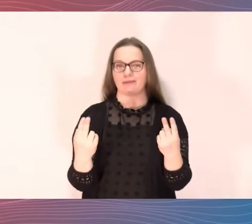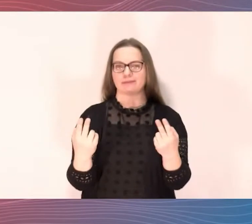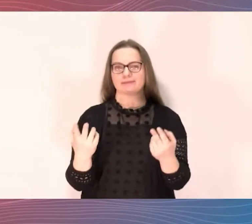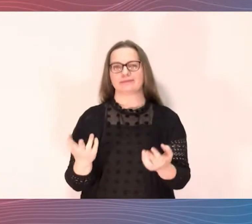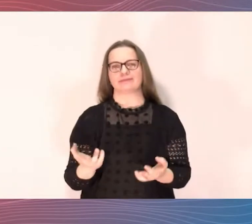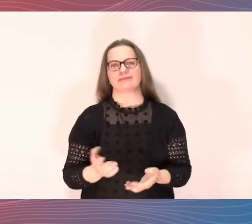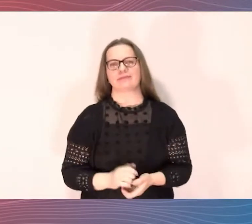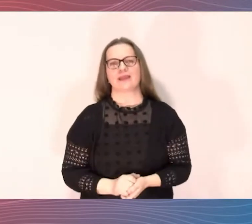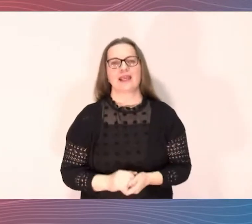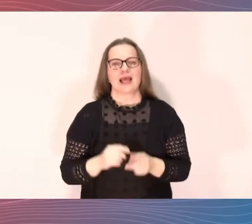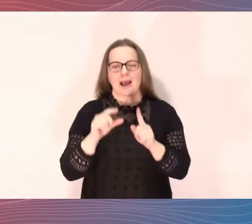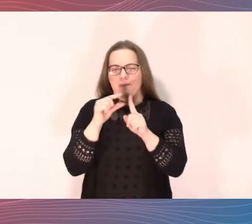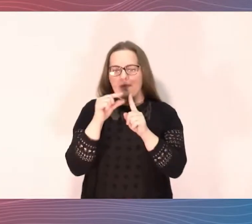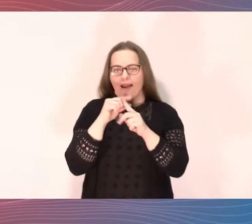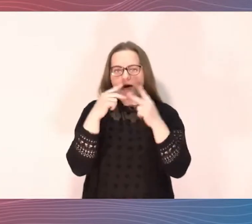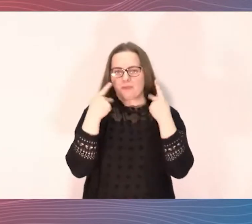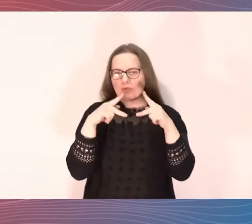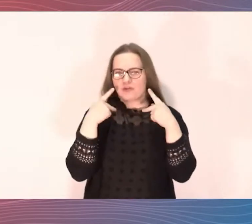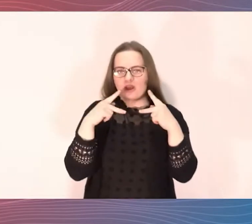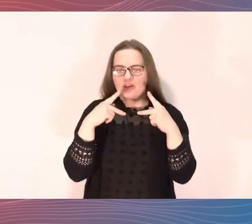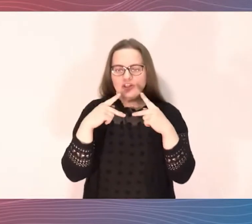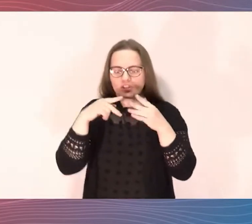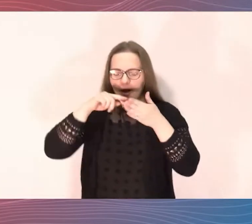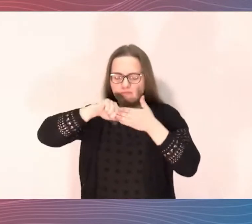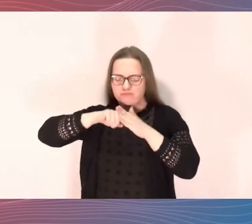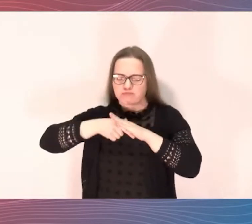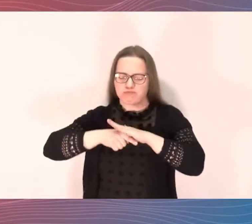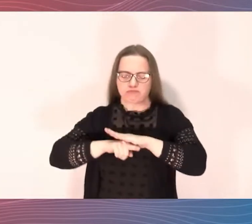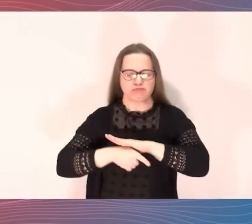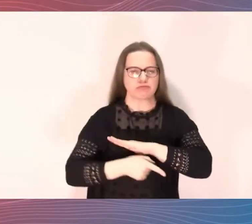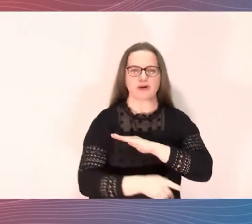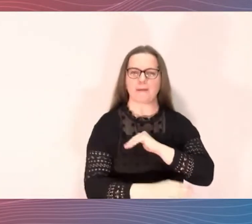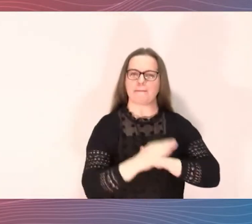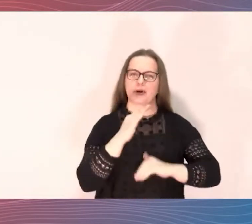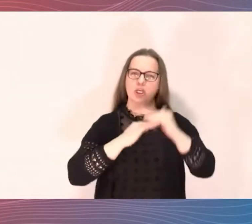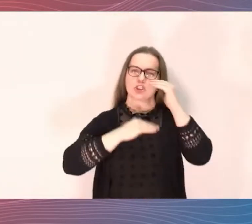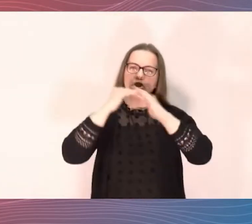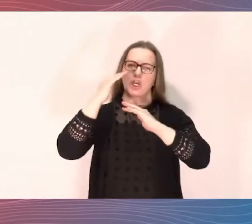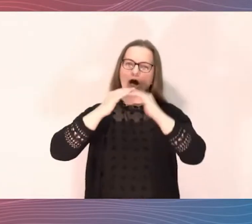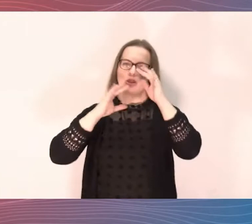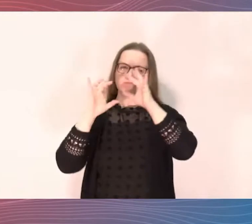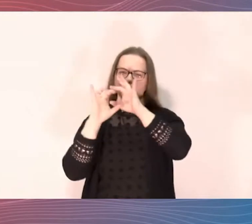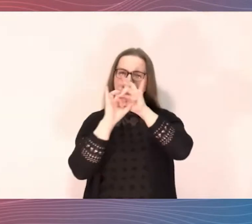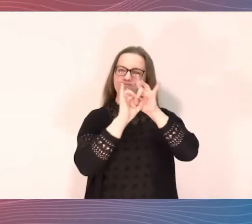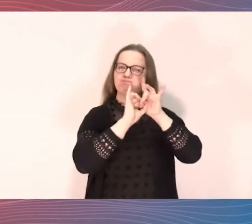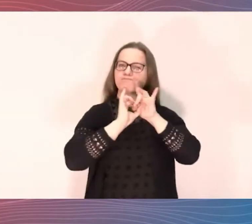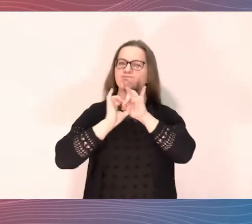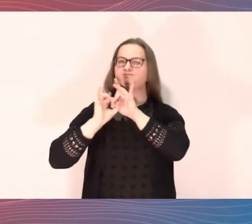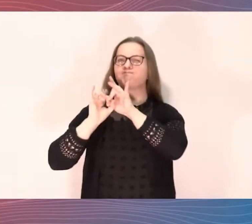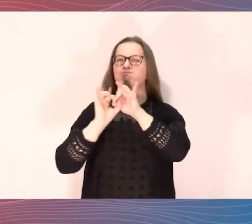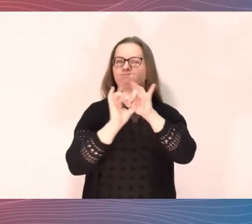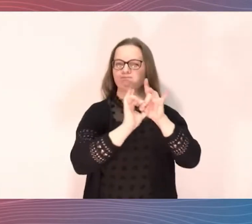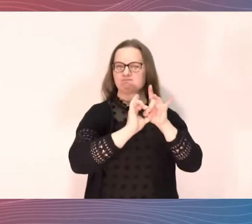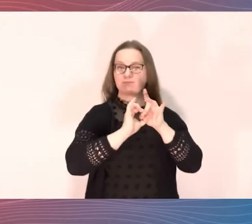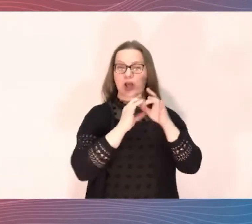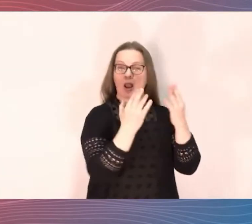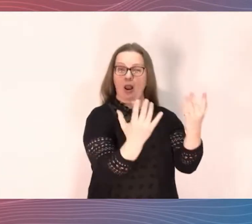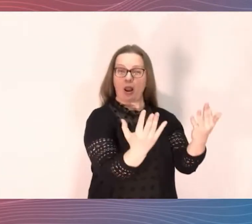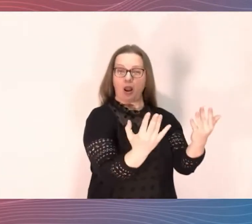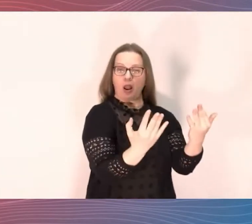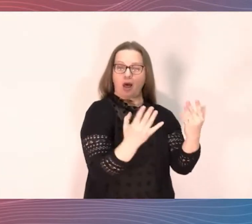palavra profética está nos convergindo nessa unidade e a glória está nos unindo.